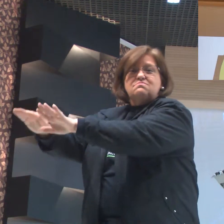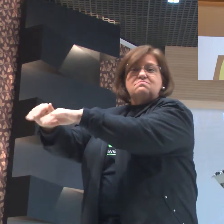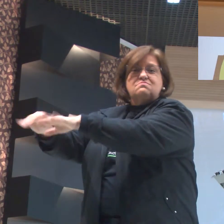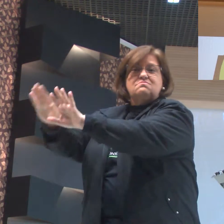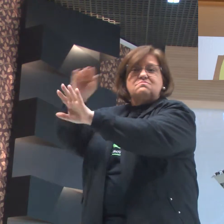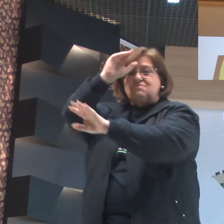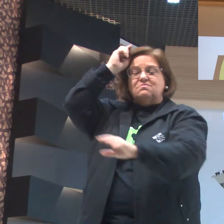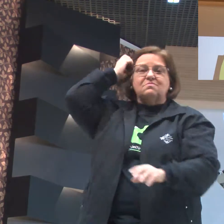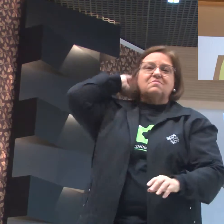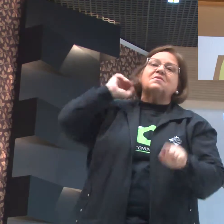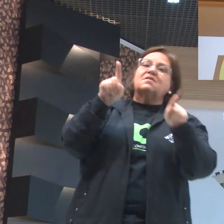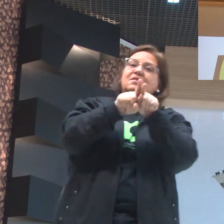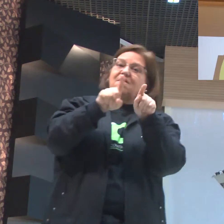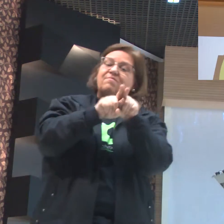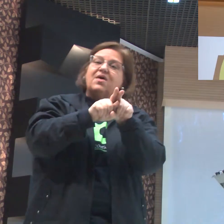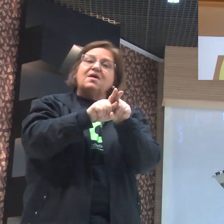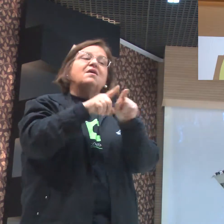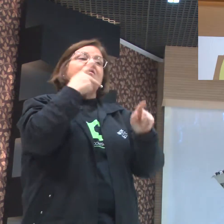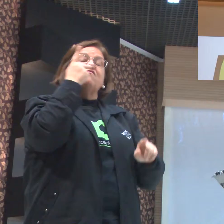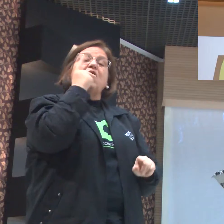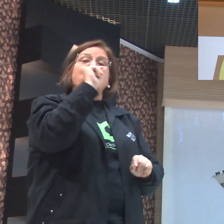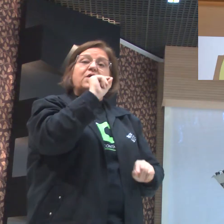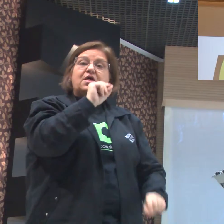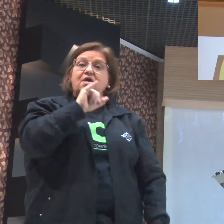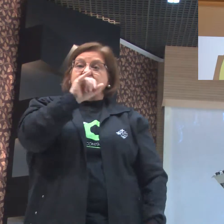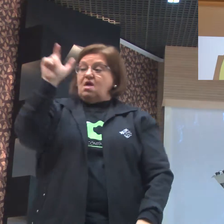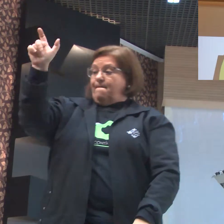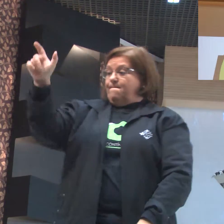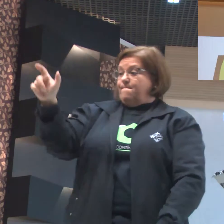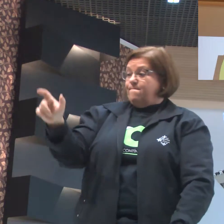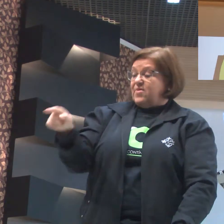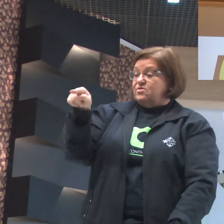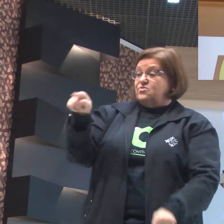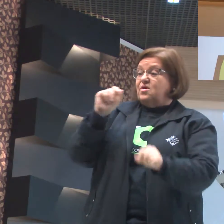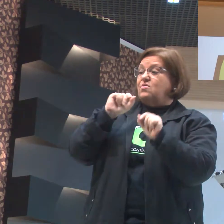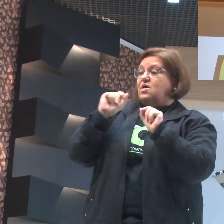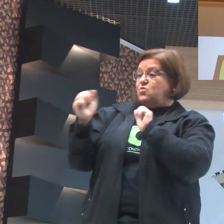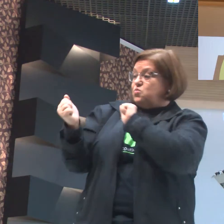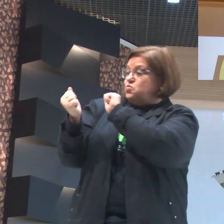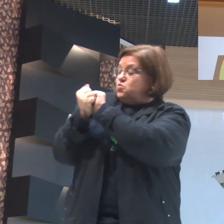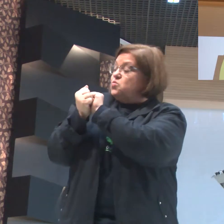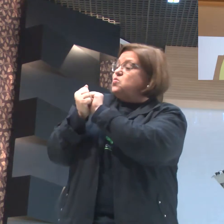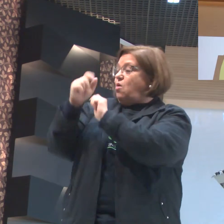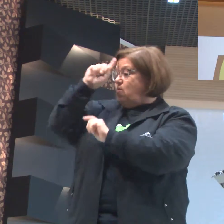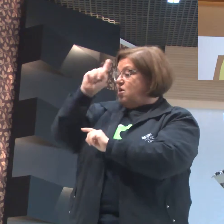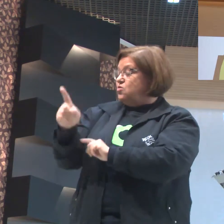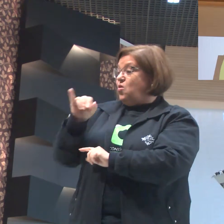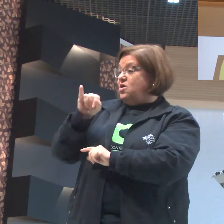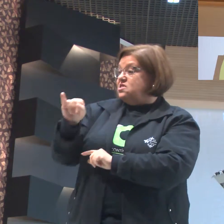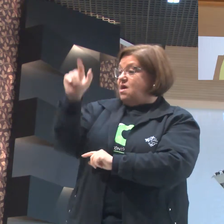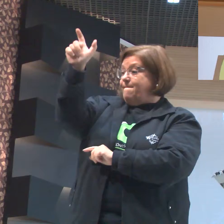antes um pouquinho, no capítulo 2, ele diz, quando ainda estávamos com vocês, nós lhes ordenamos isto,